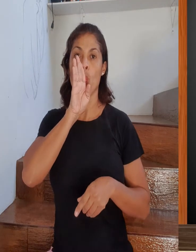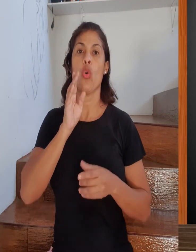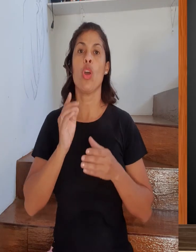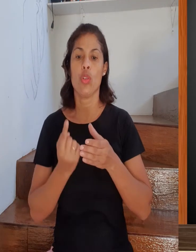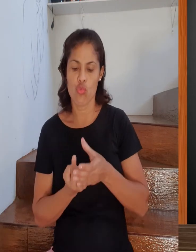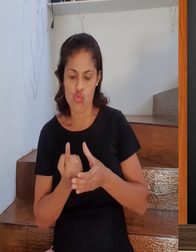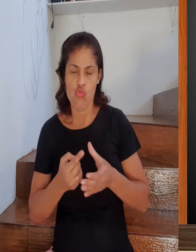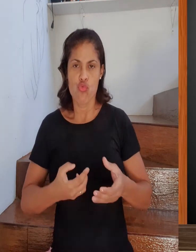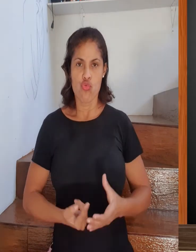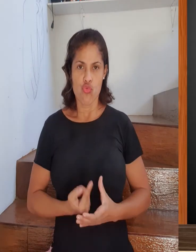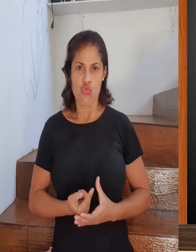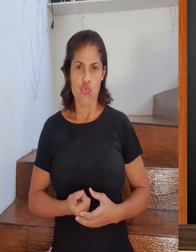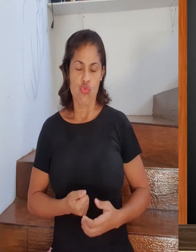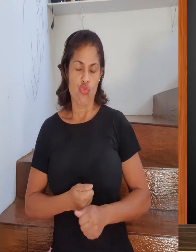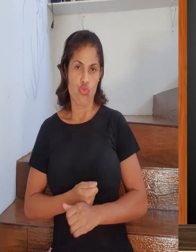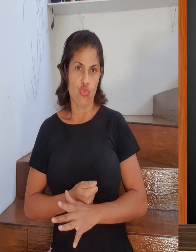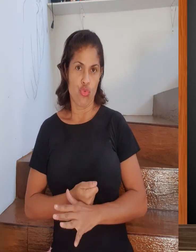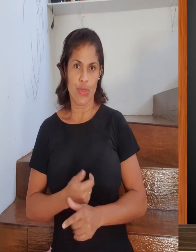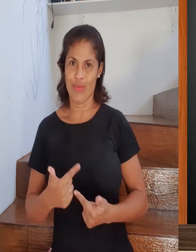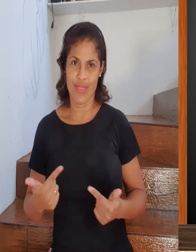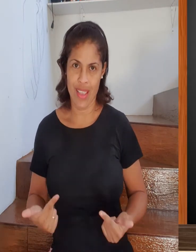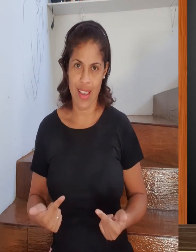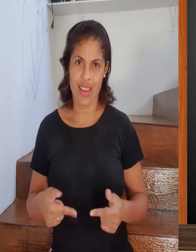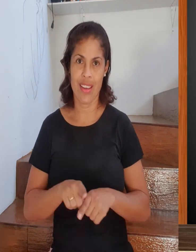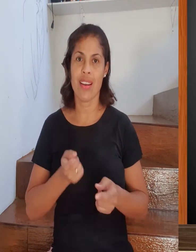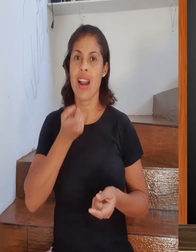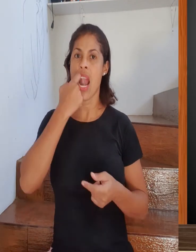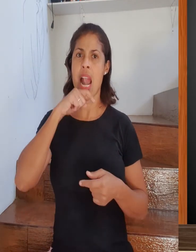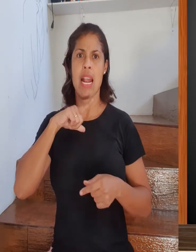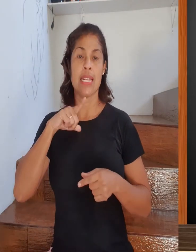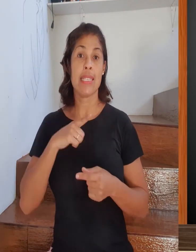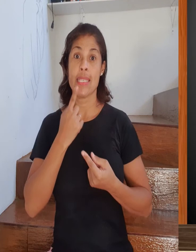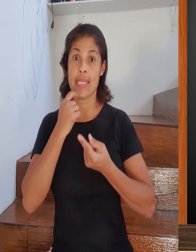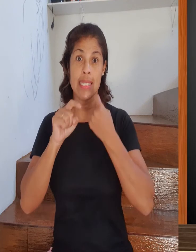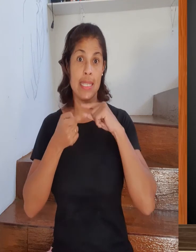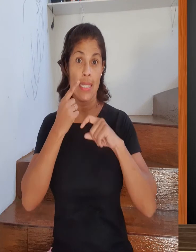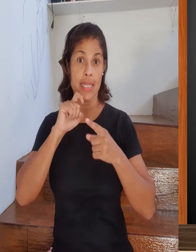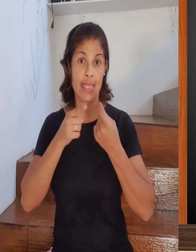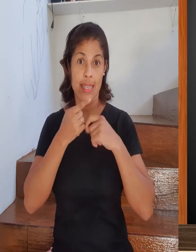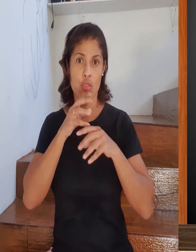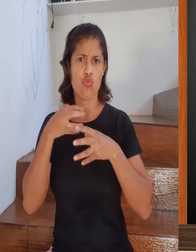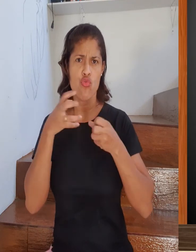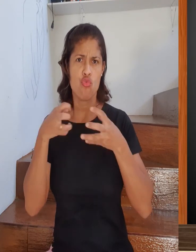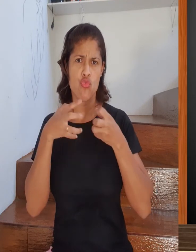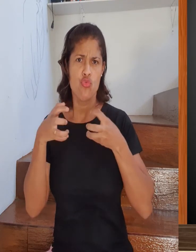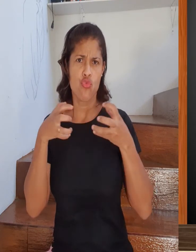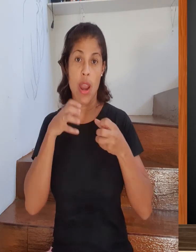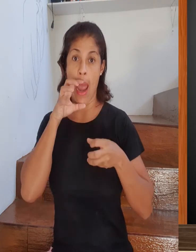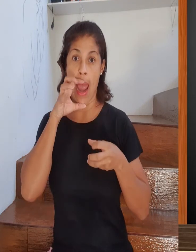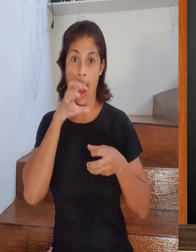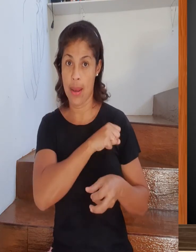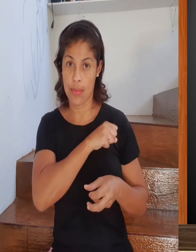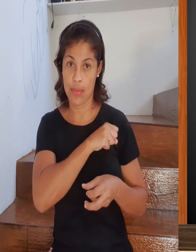pelo suco gástrico. A região logo abaixo da língua é ricamente vascularizada, o que leva a uma